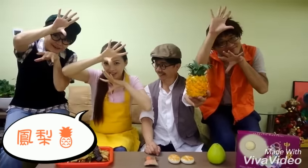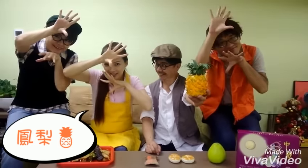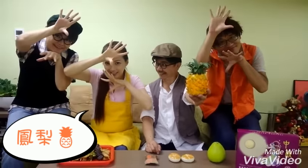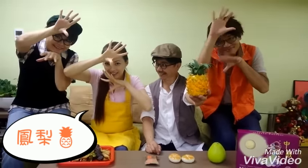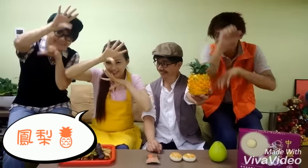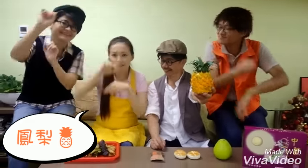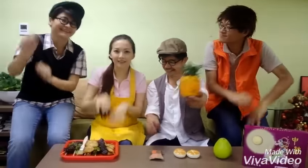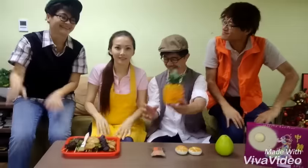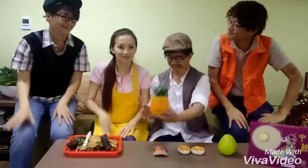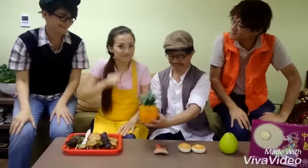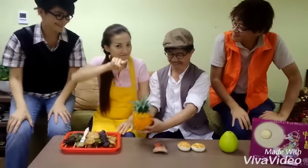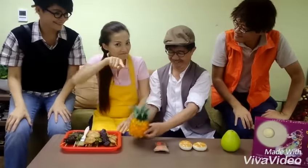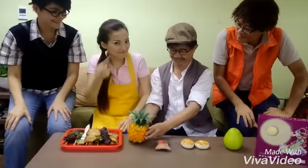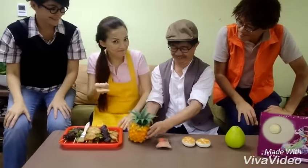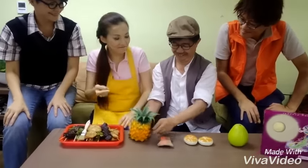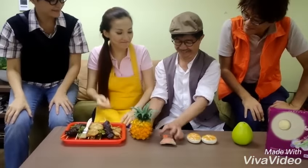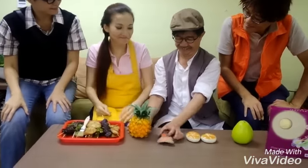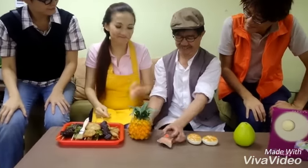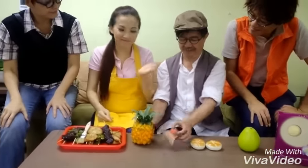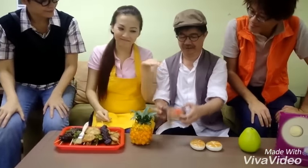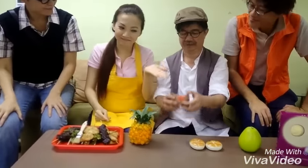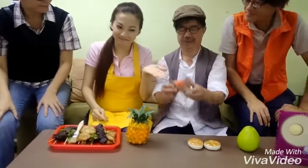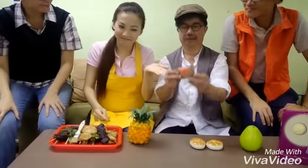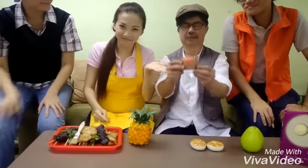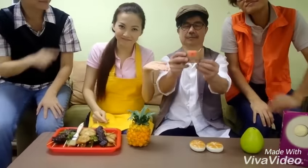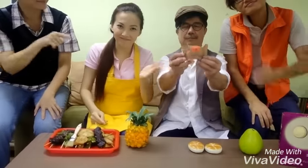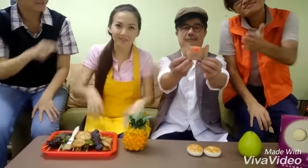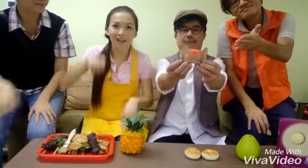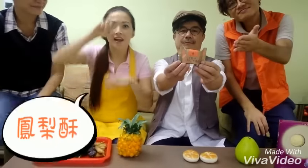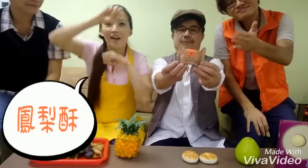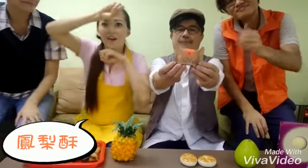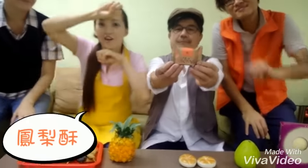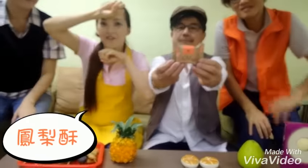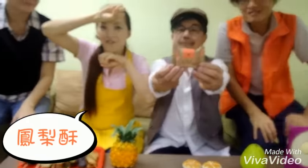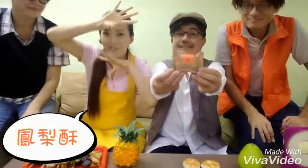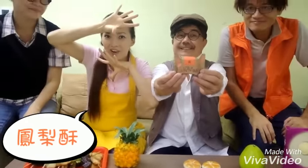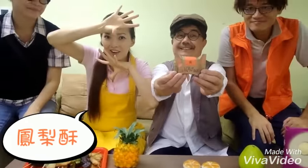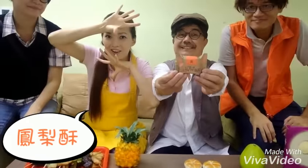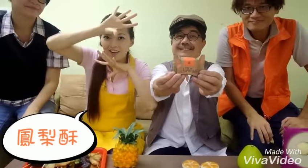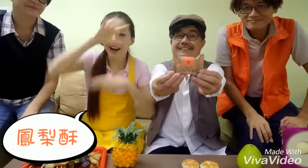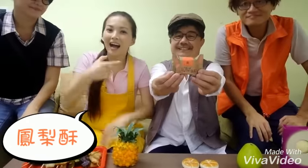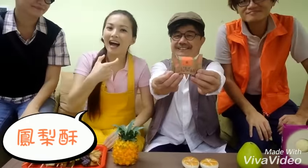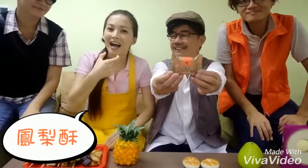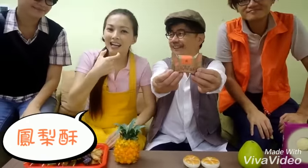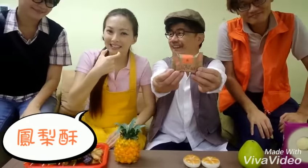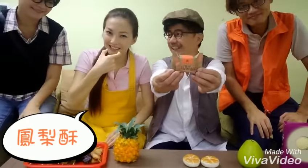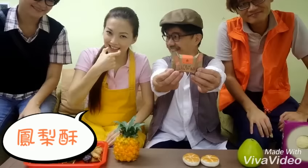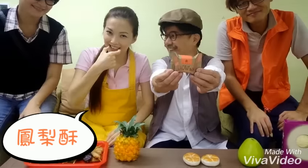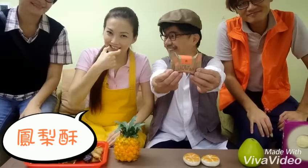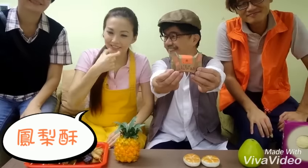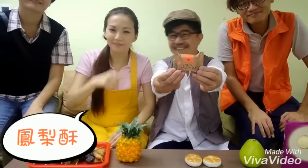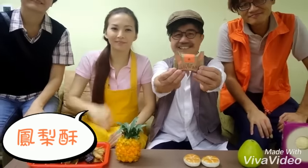凤梨。接下来要教的是凤梨酥，